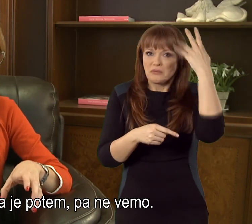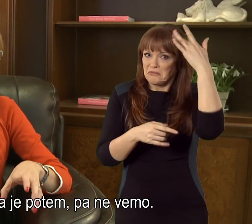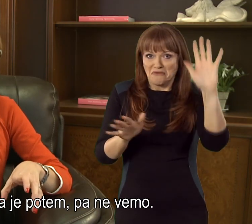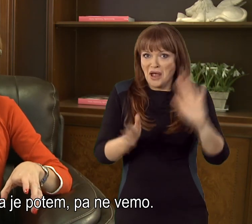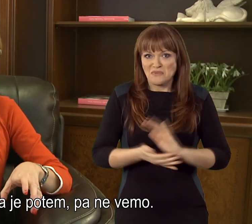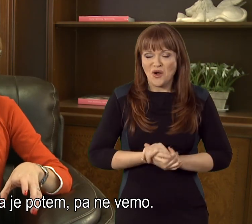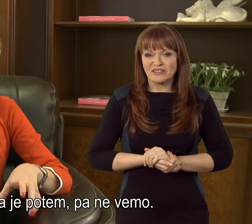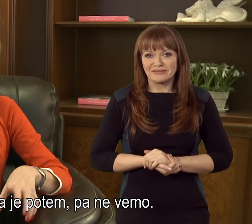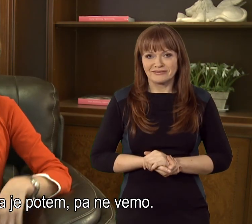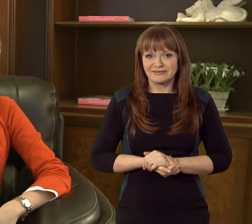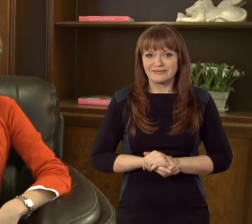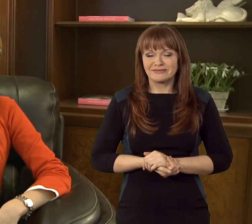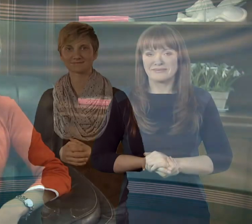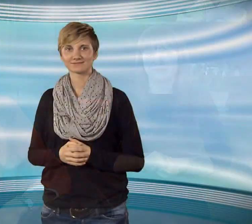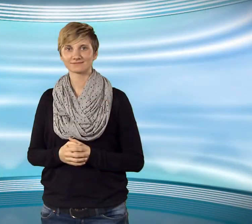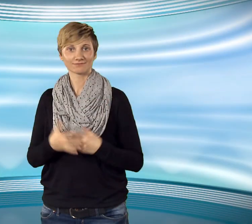vemo.